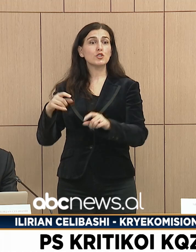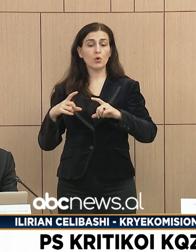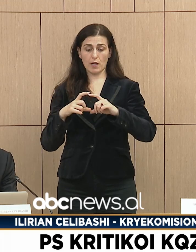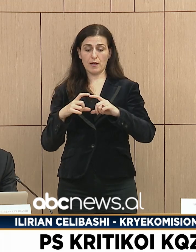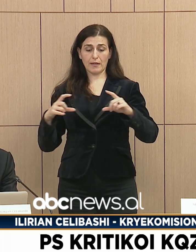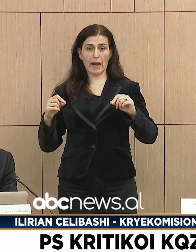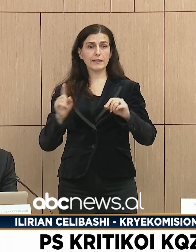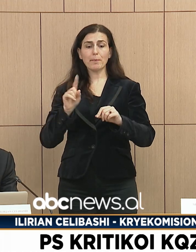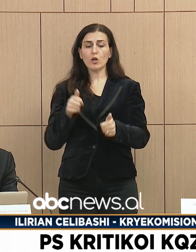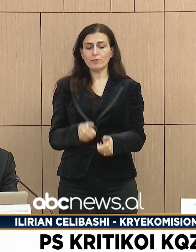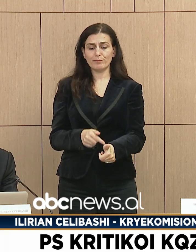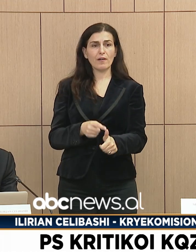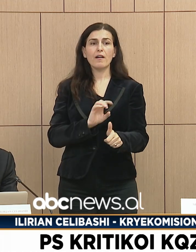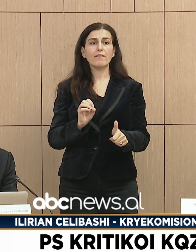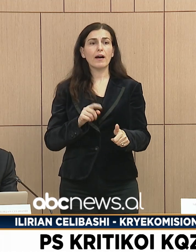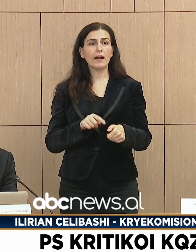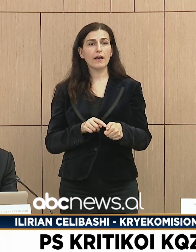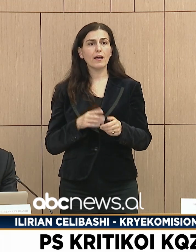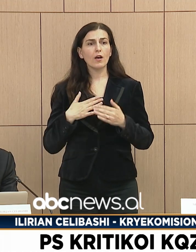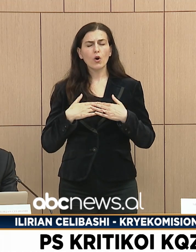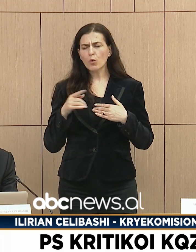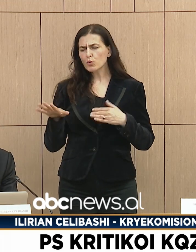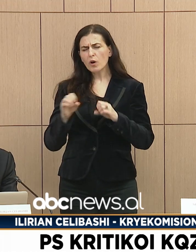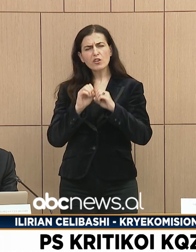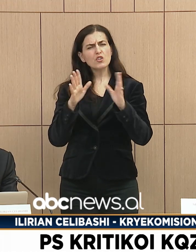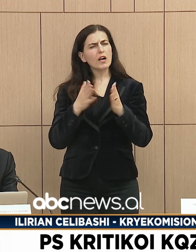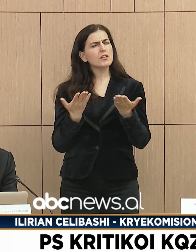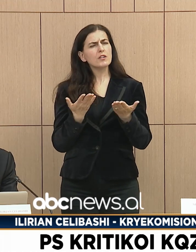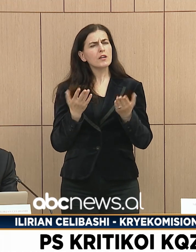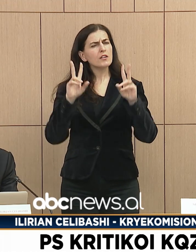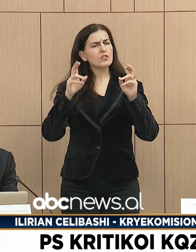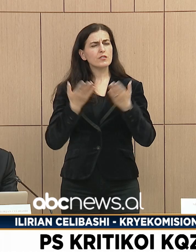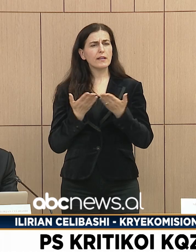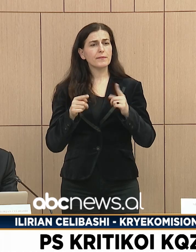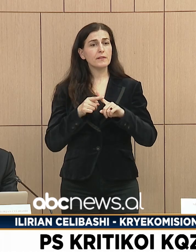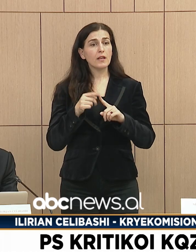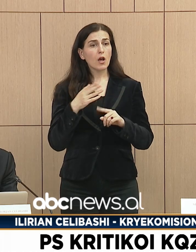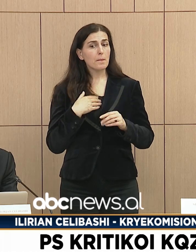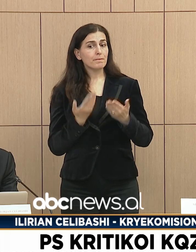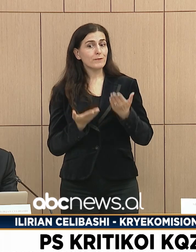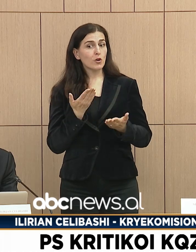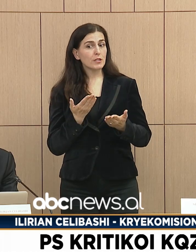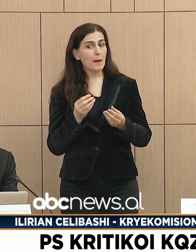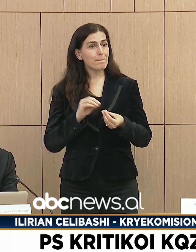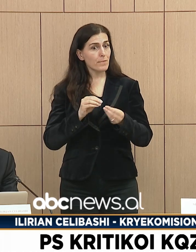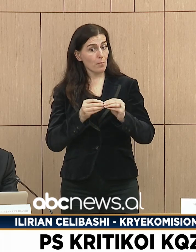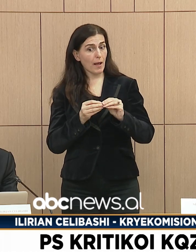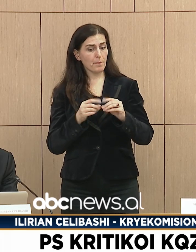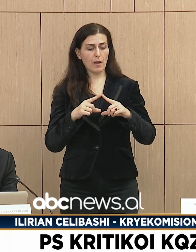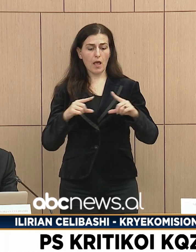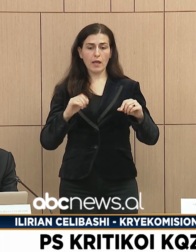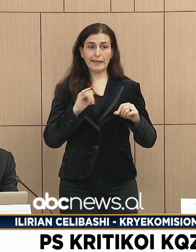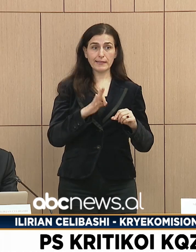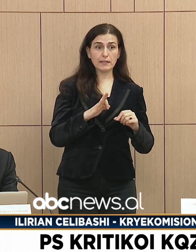shenjë gishti, do të doja që të ishte pak më e qartë si çështja, a ka vend për dyshime për manipulim që mund të kenë